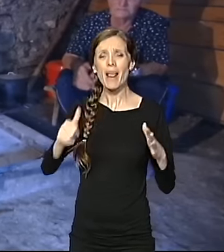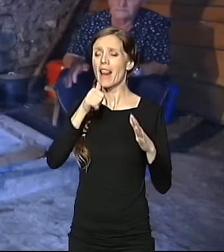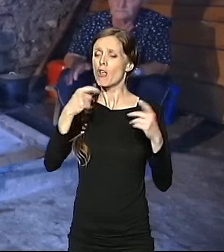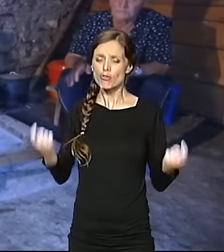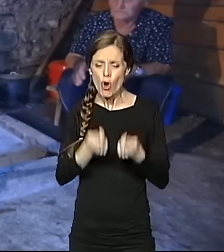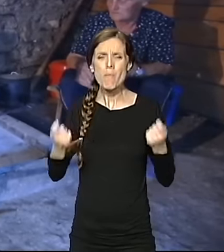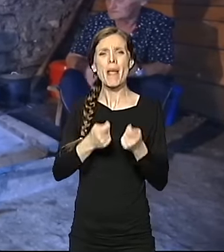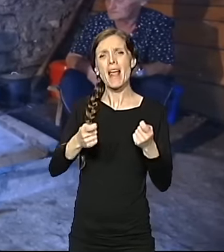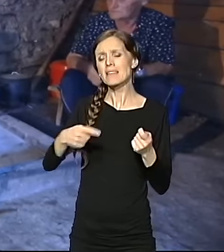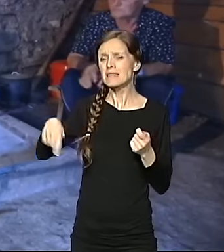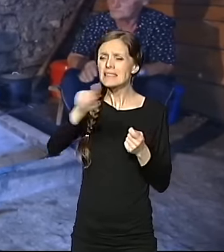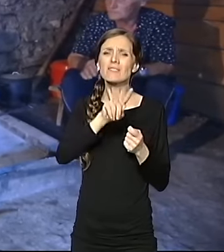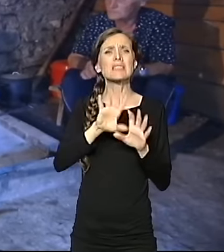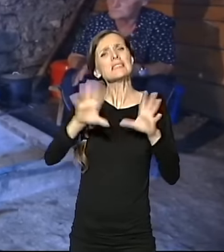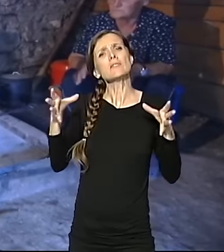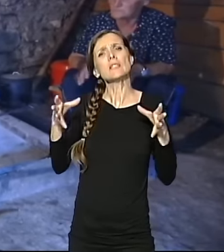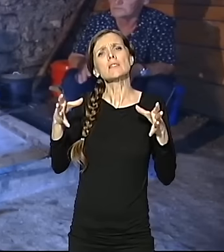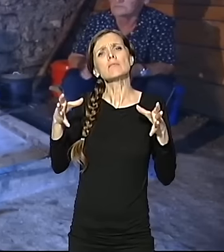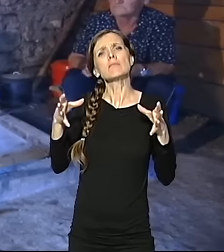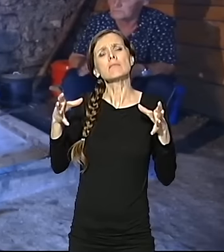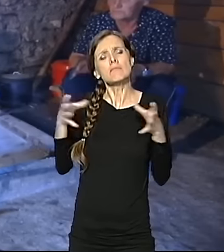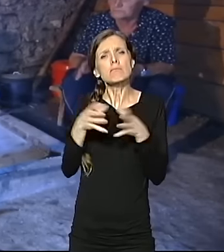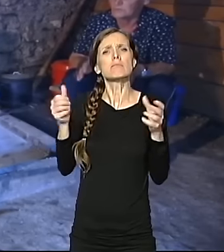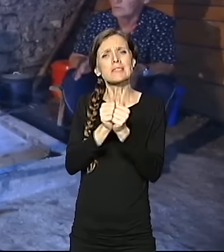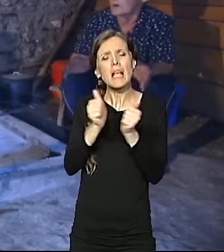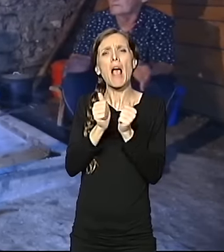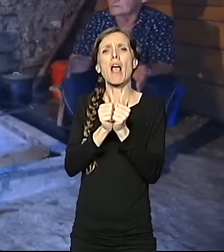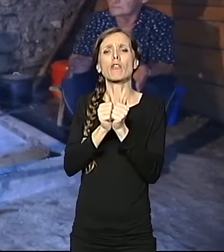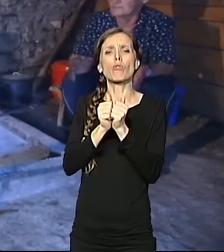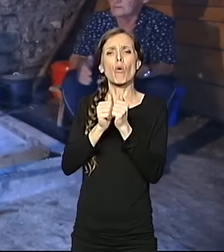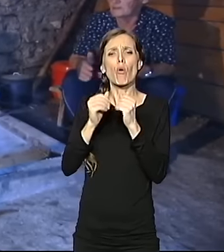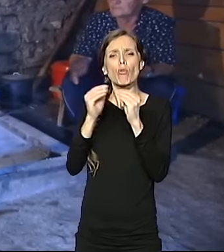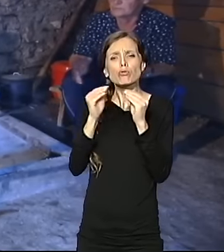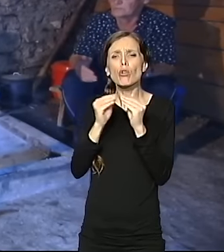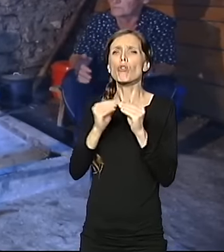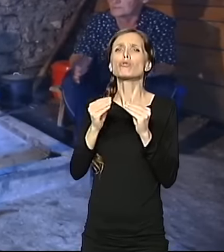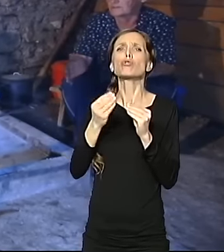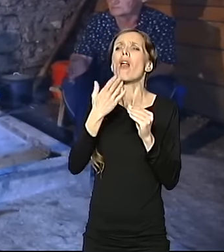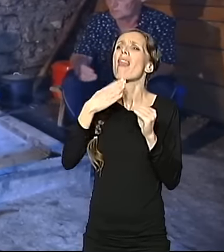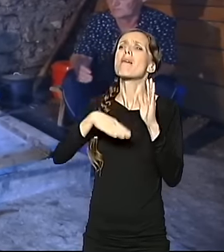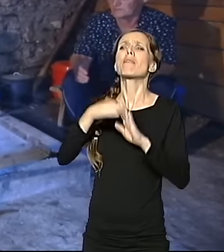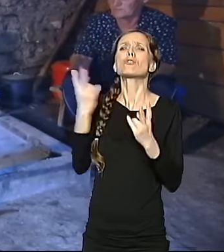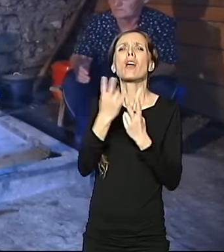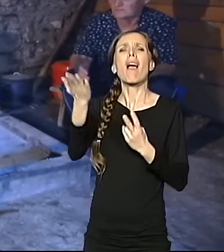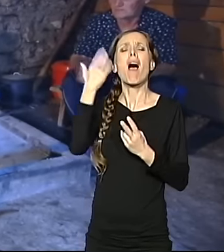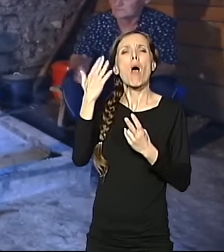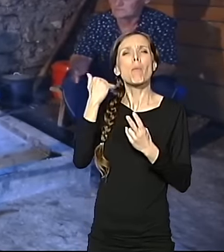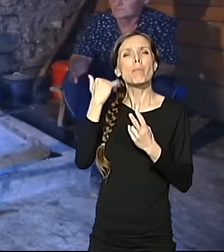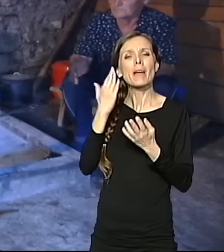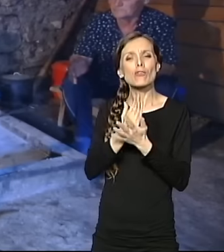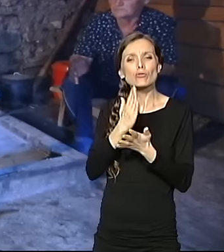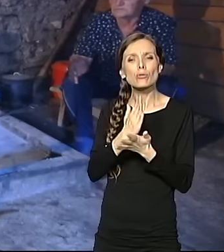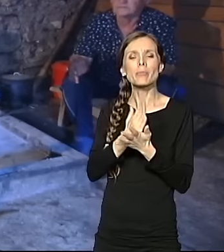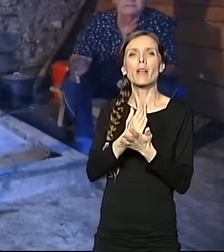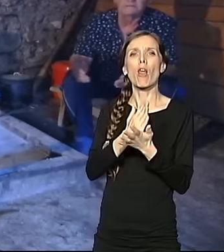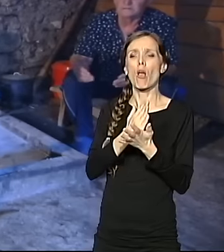čobanice i sve to, znaš, jedno s drugim složno, a nema više kao ono nekad što je bilo. Bilo